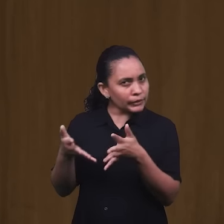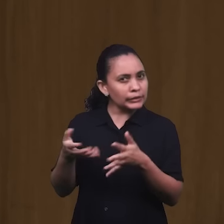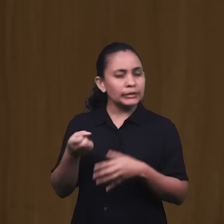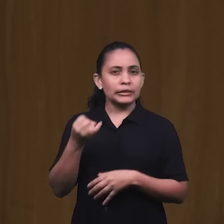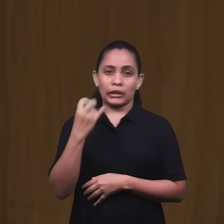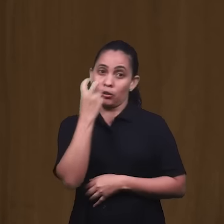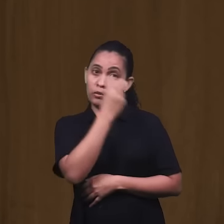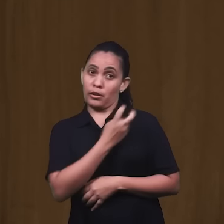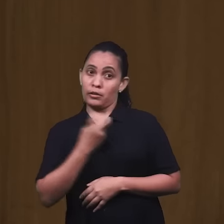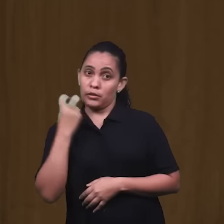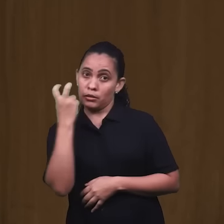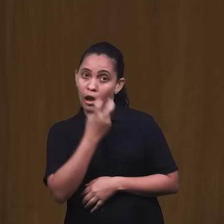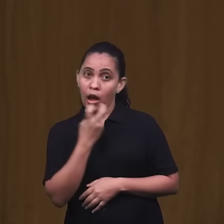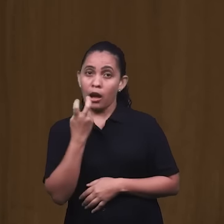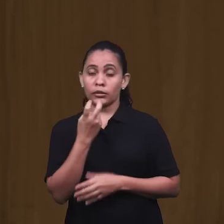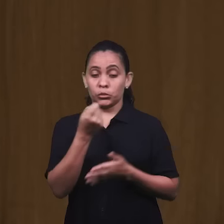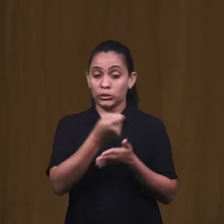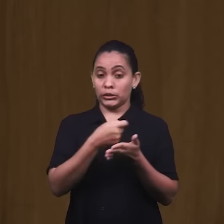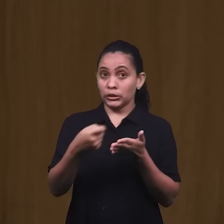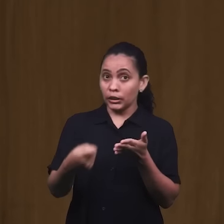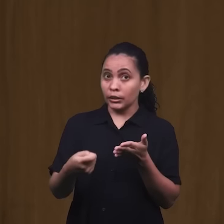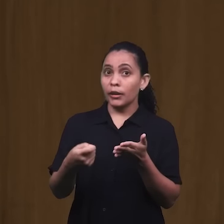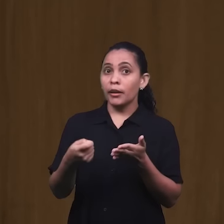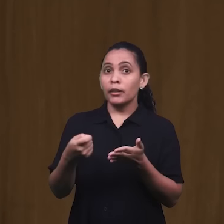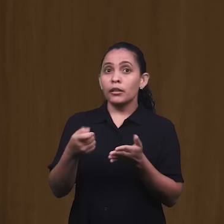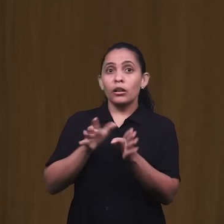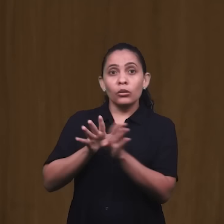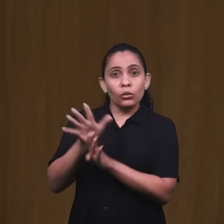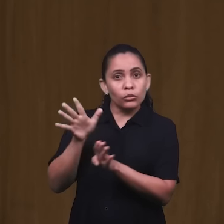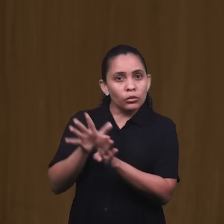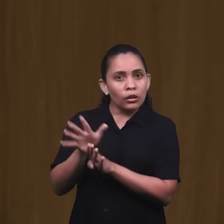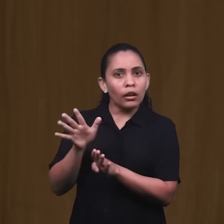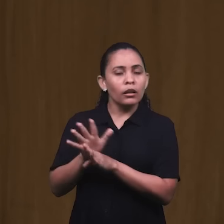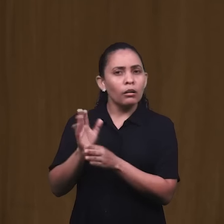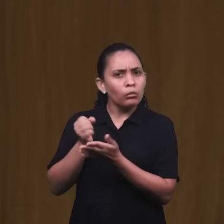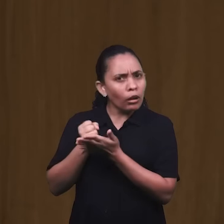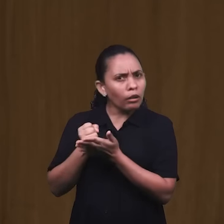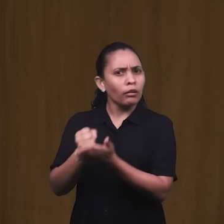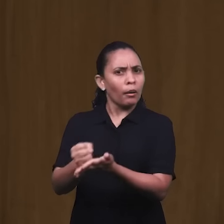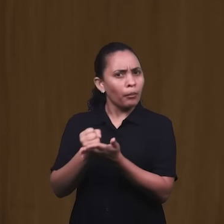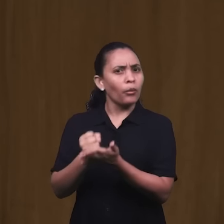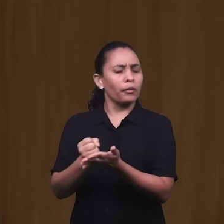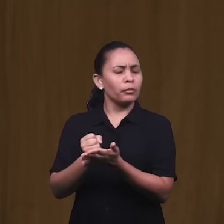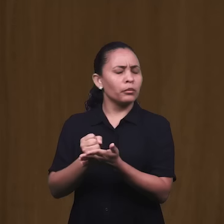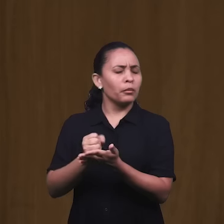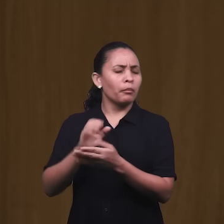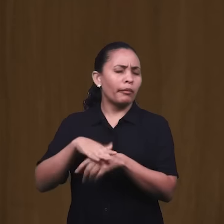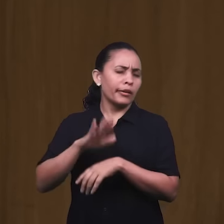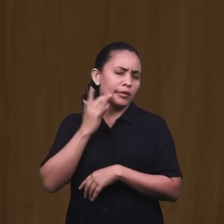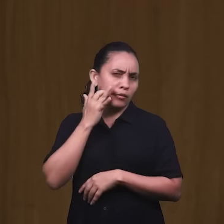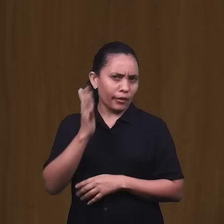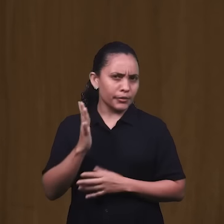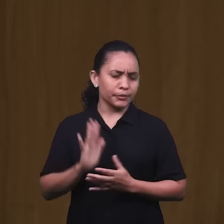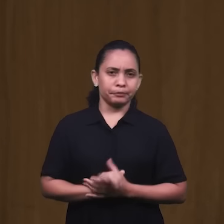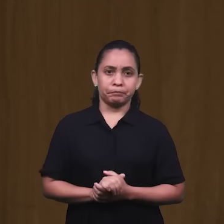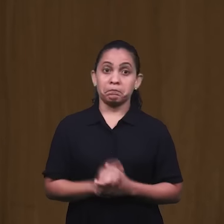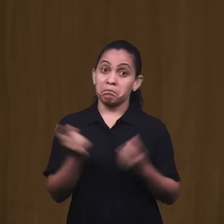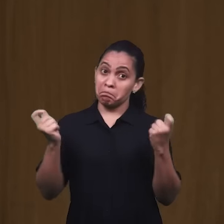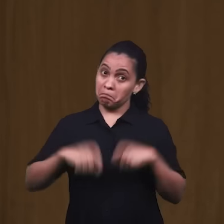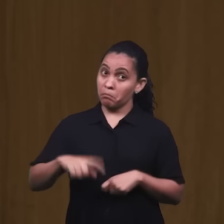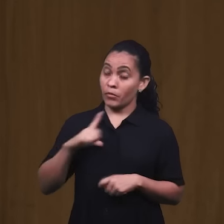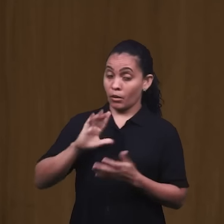é oralizado, sabe a escrita, para tentar auxiliá-lo de uma forma mais fácil, né? Sim. Porque